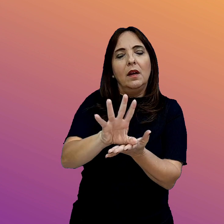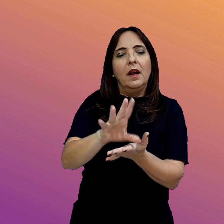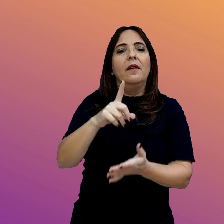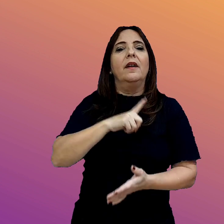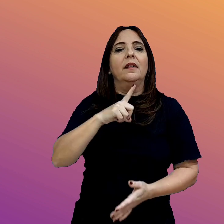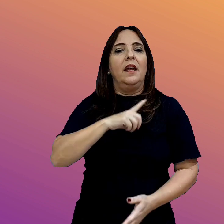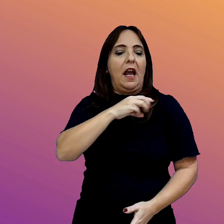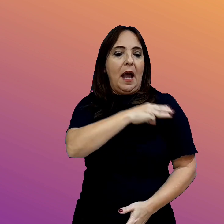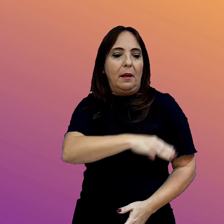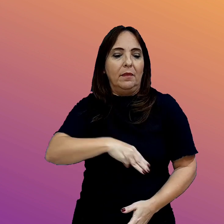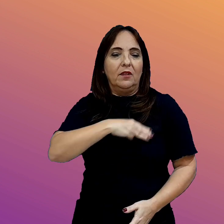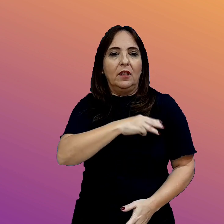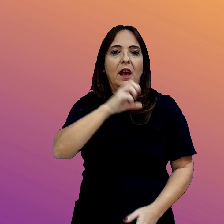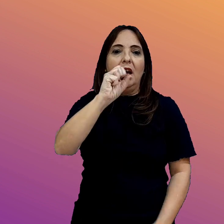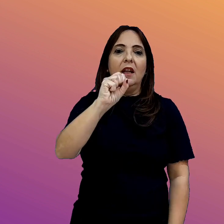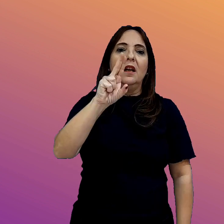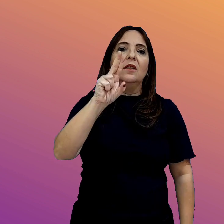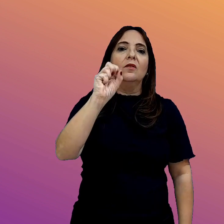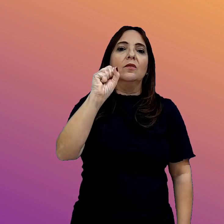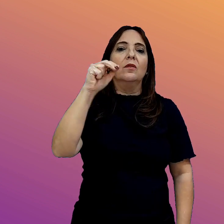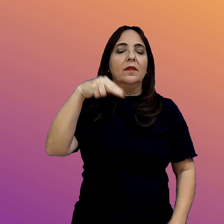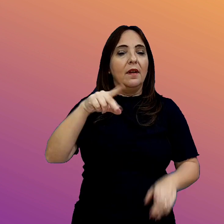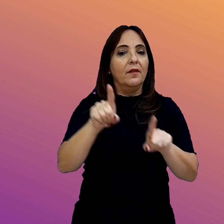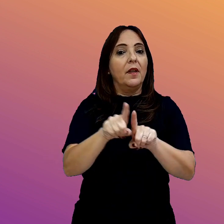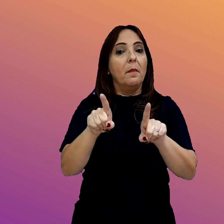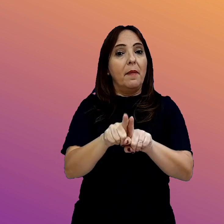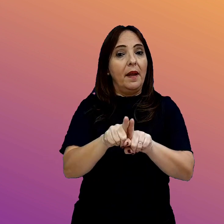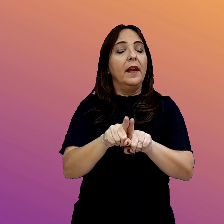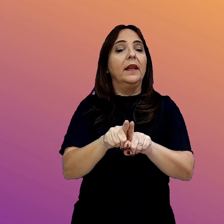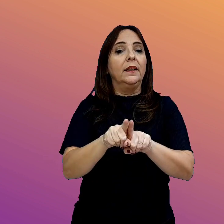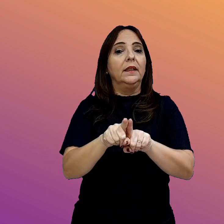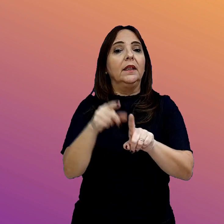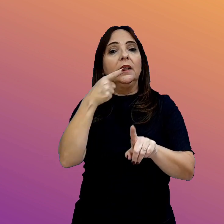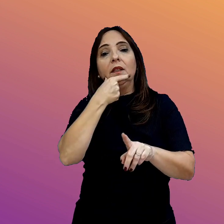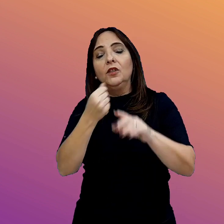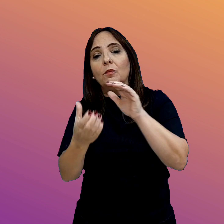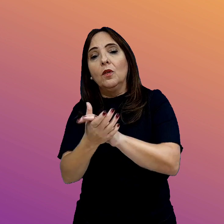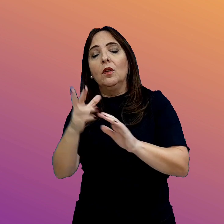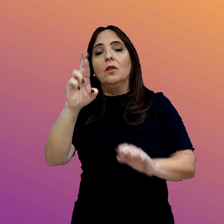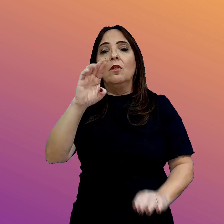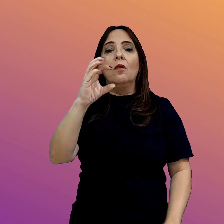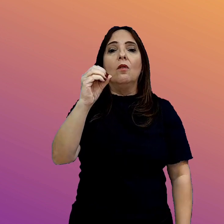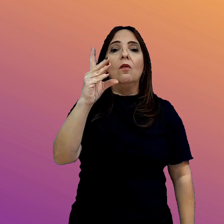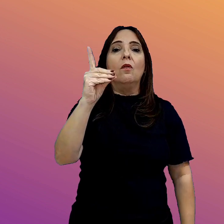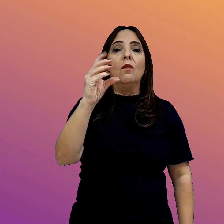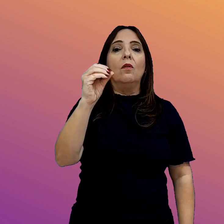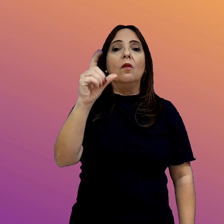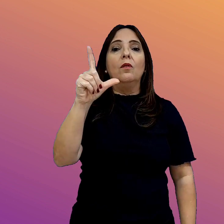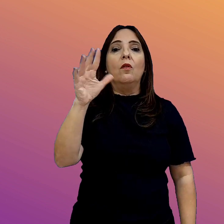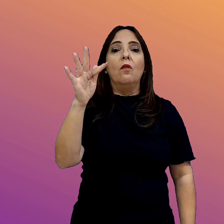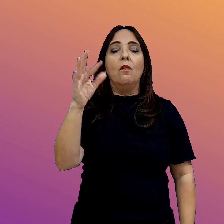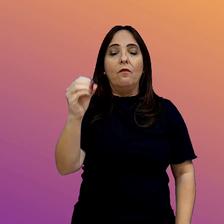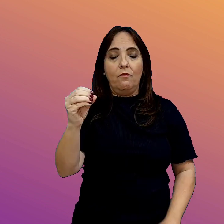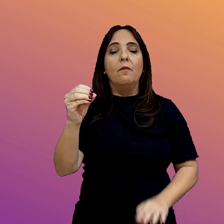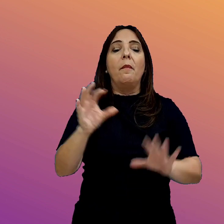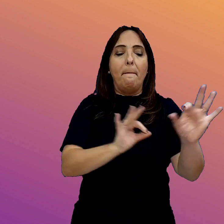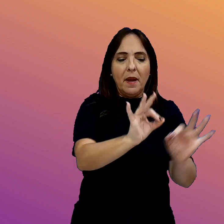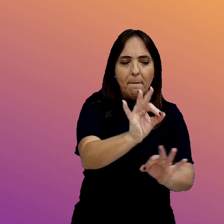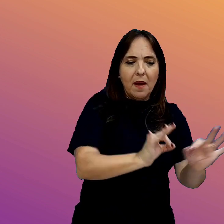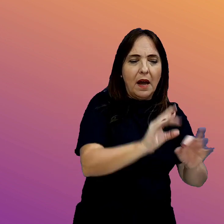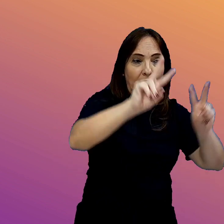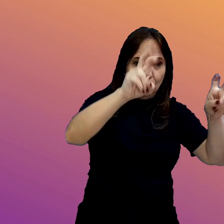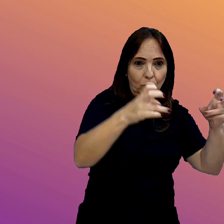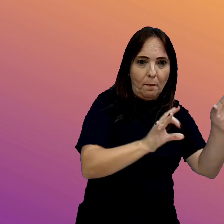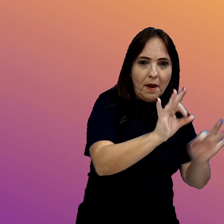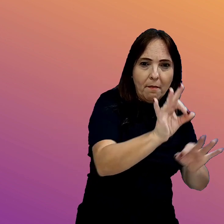esposo Rodolfo, falando sobre o preparo dos filhos para a eternidade. Estamos preparando as